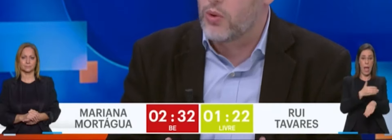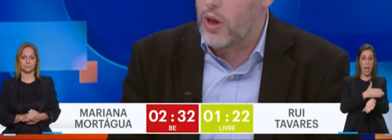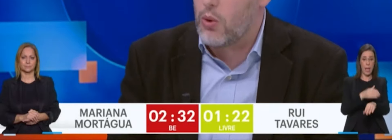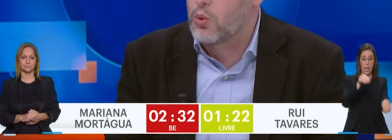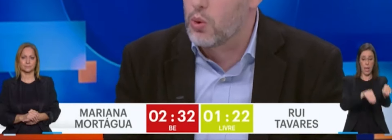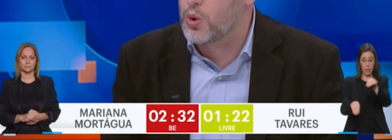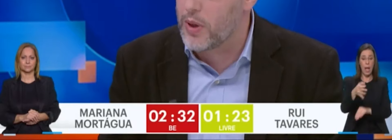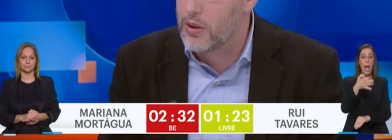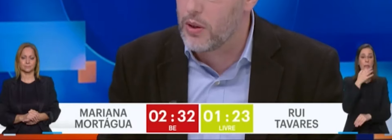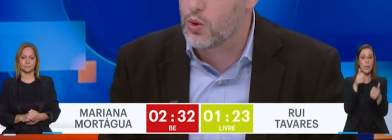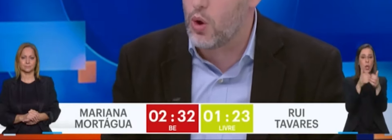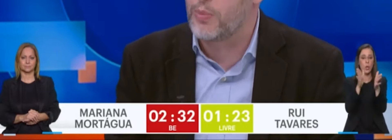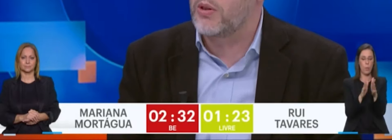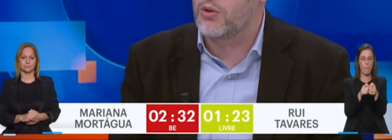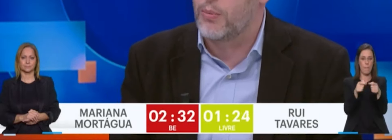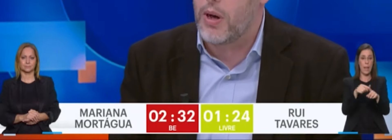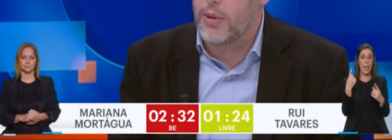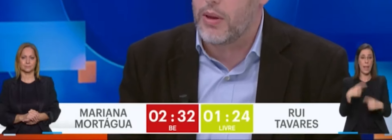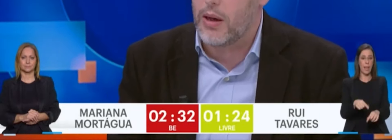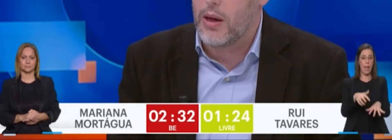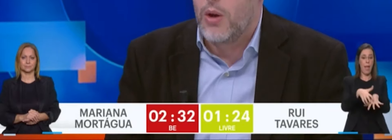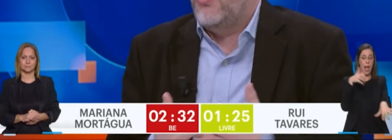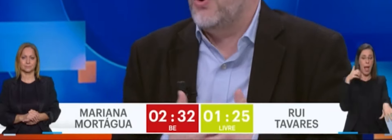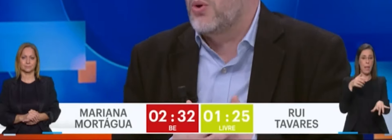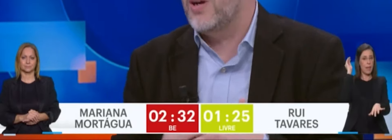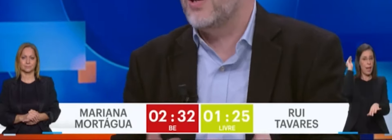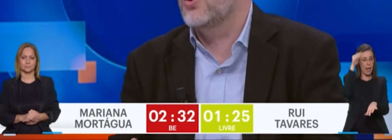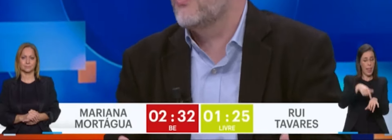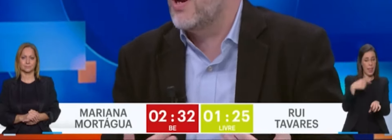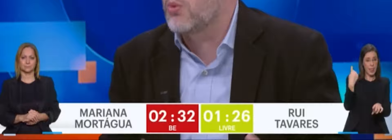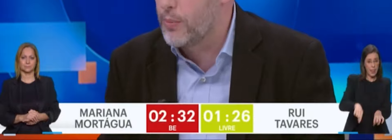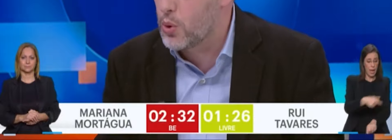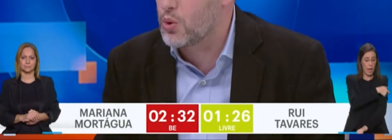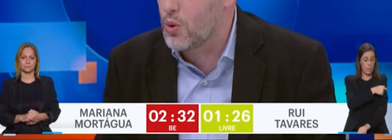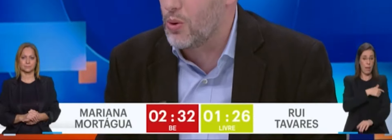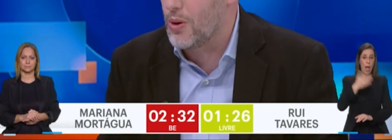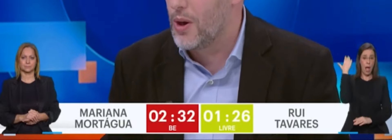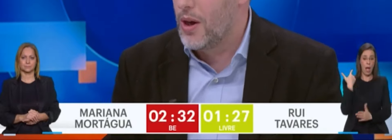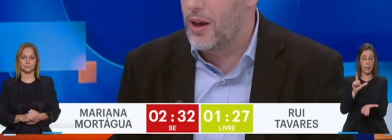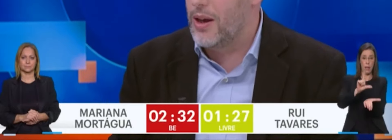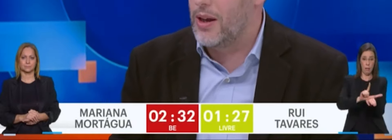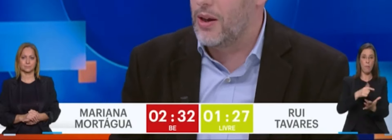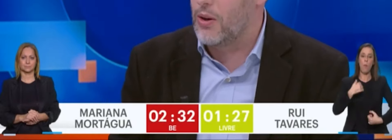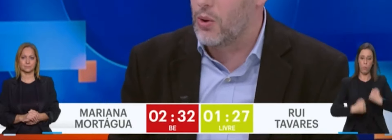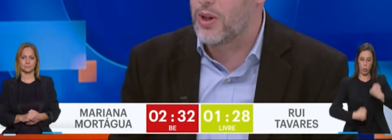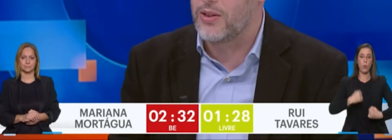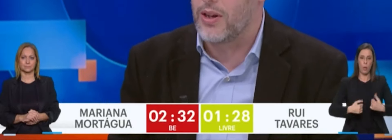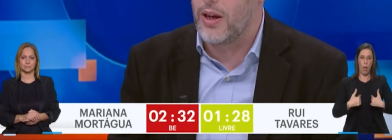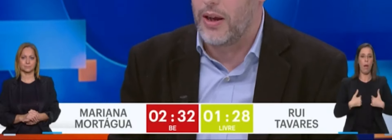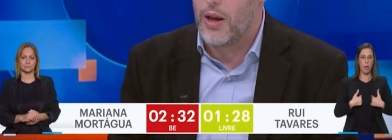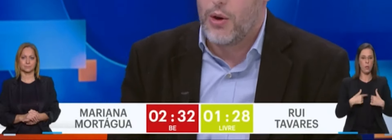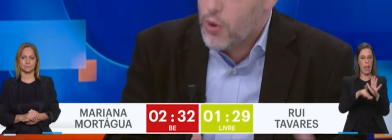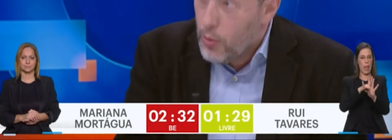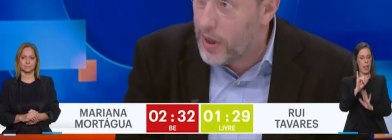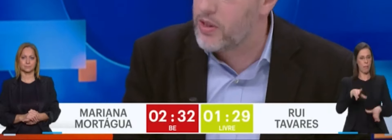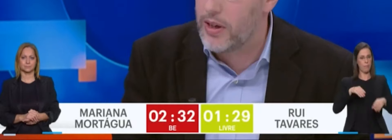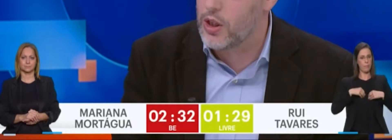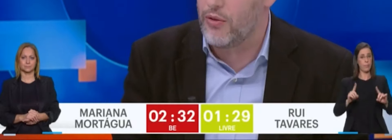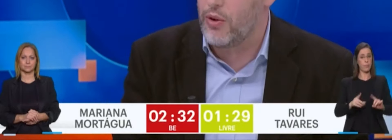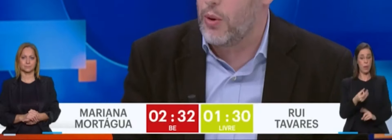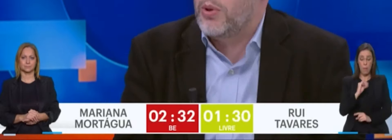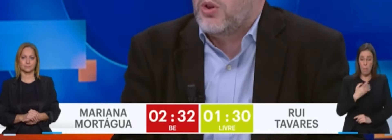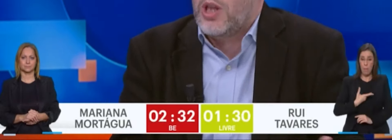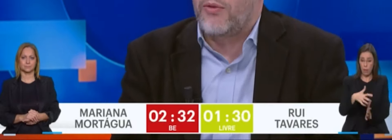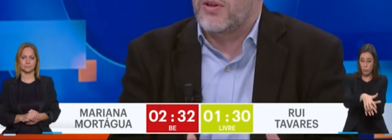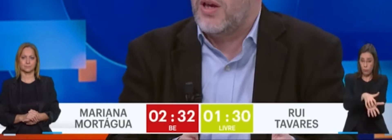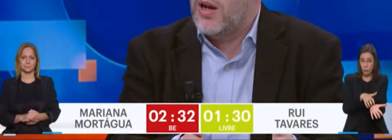deveriam contar com todos os partidos com representação parlamentar não foi o livro Aliás o livro na altura protestou com e contra essa lei foi o PSD que